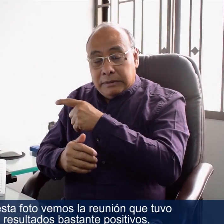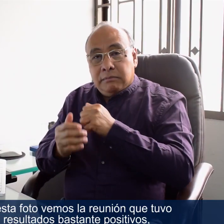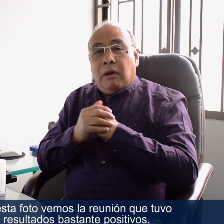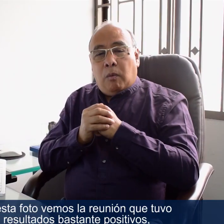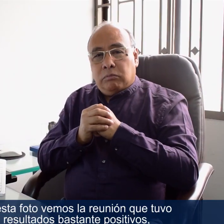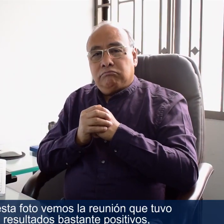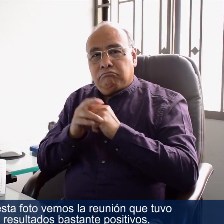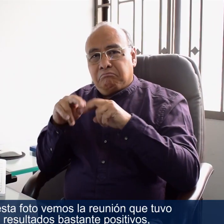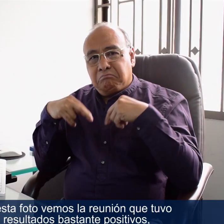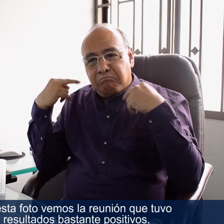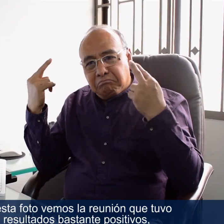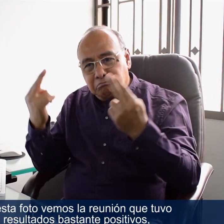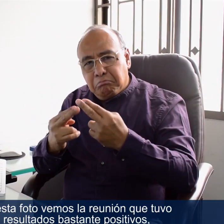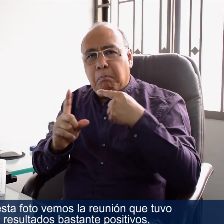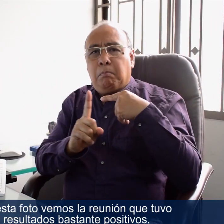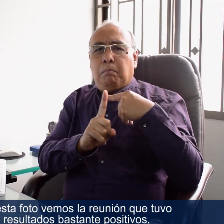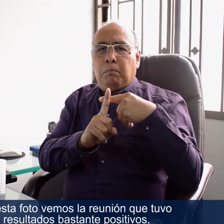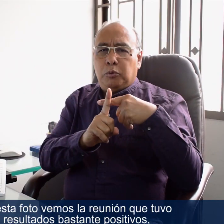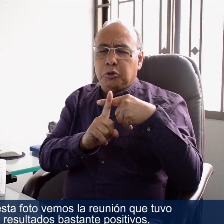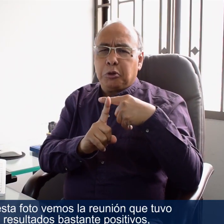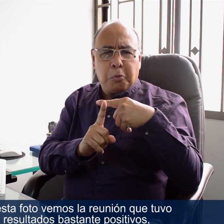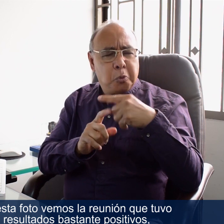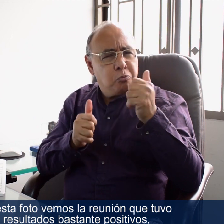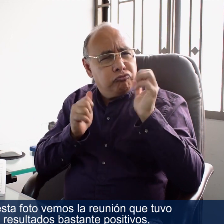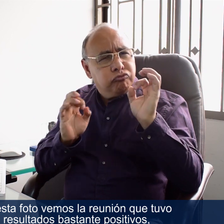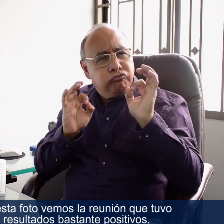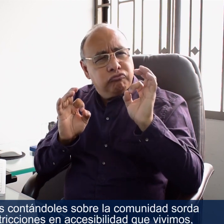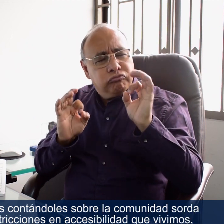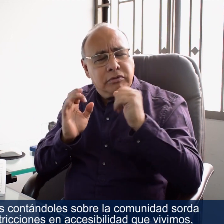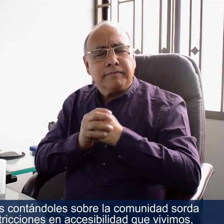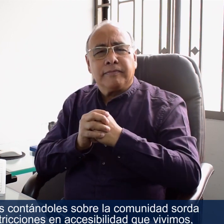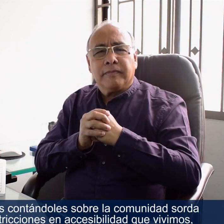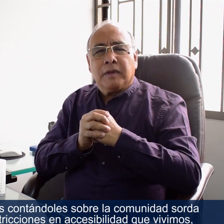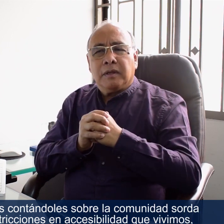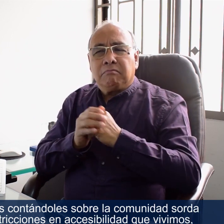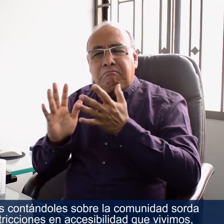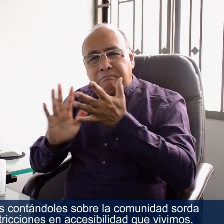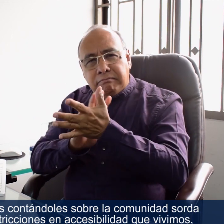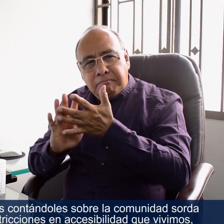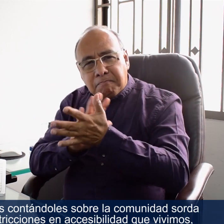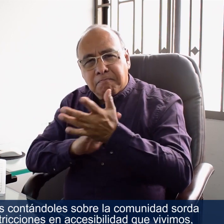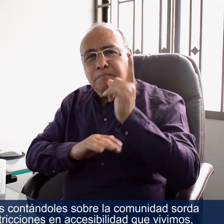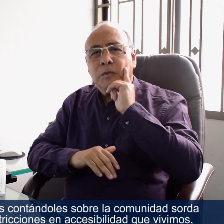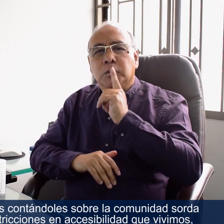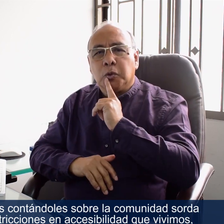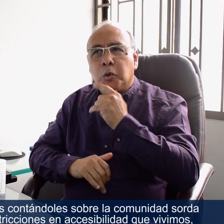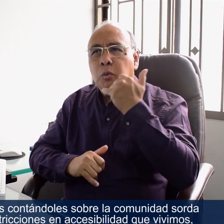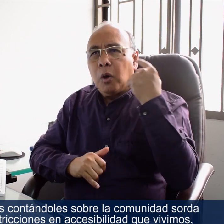En esta foto vemos la reunión que tuvo resultados bastante positivos. Estuvimos contándoles sobre la comunidad